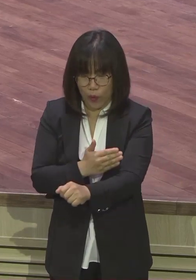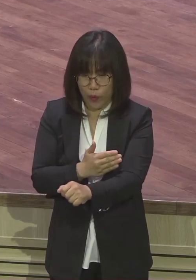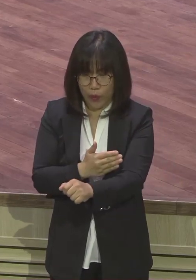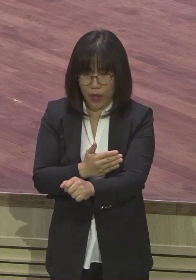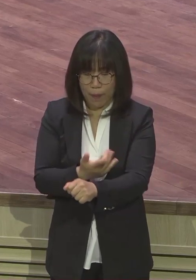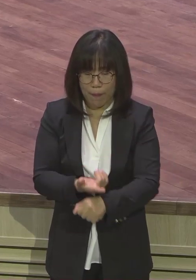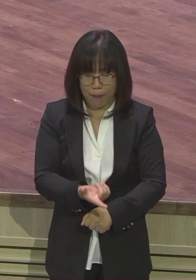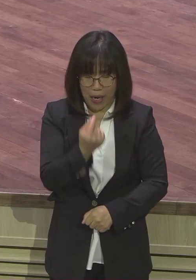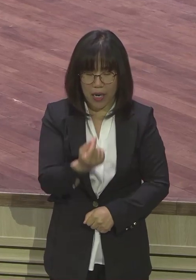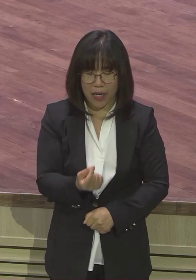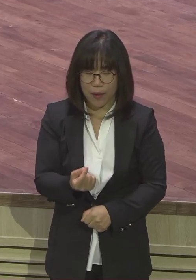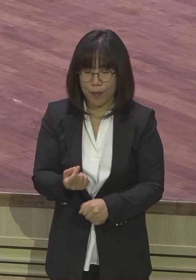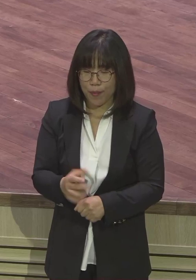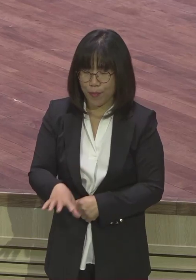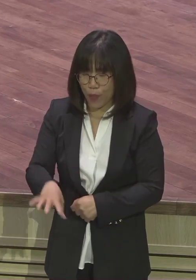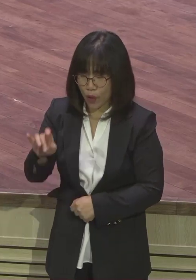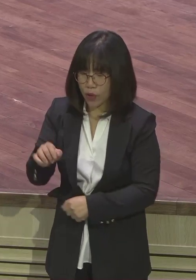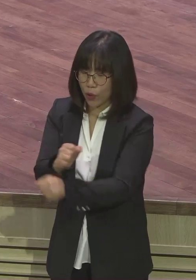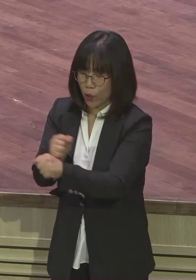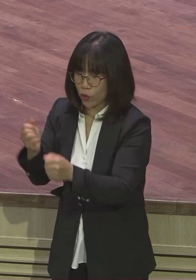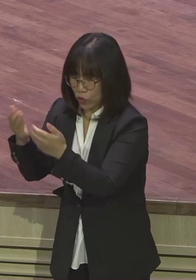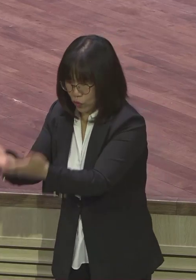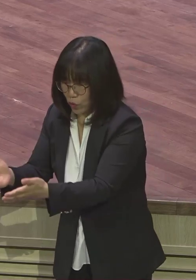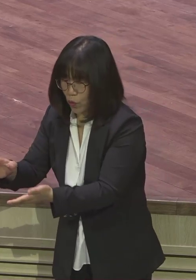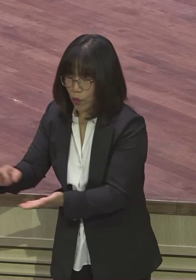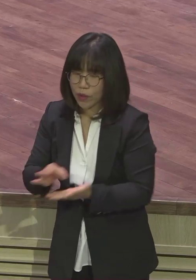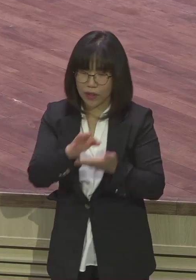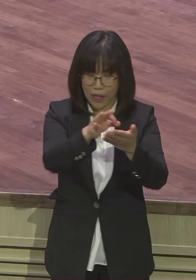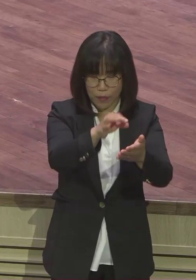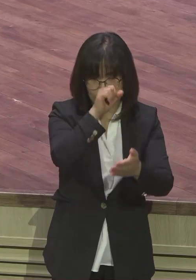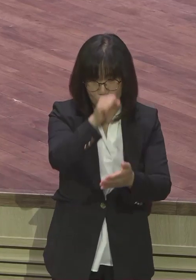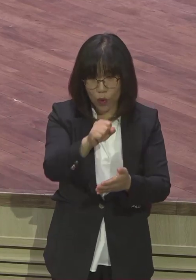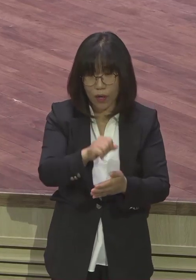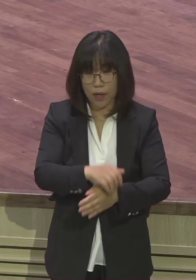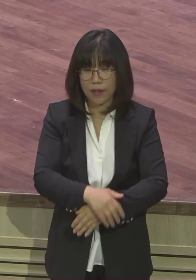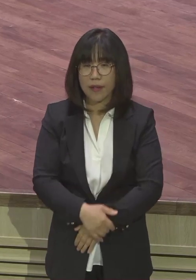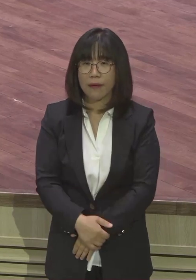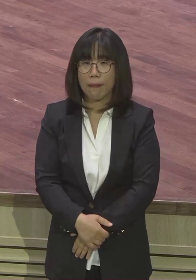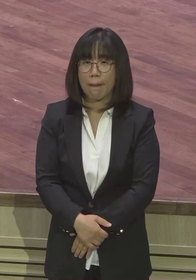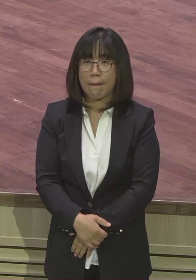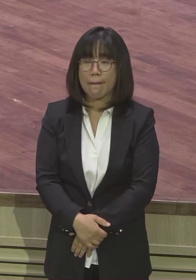위에 와서 예물을 드리라. 아멘. 이게 예수님 말씀이에요.